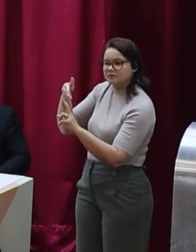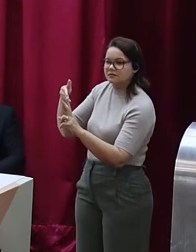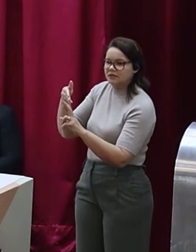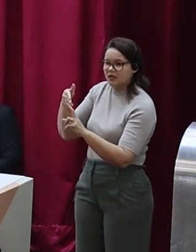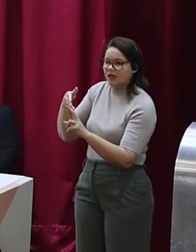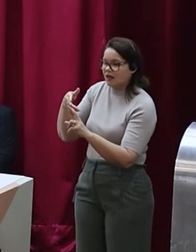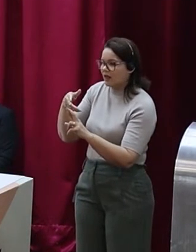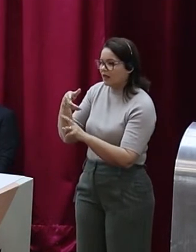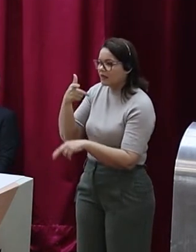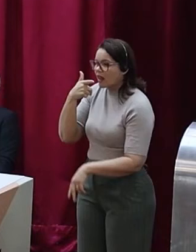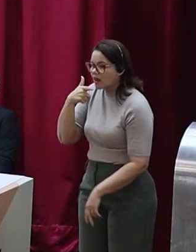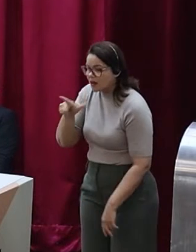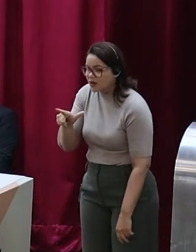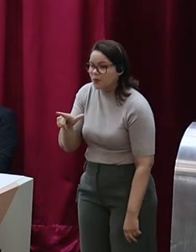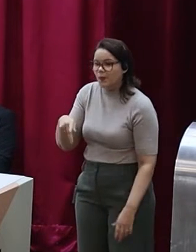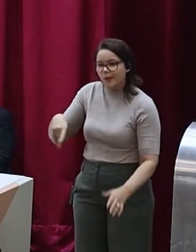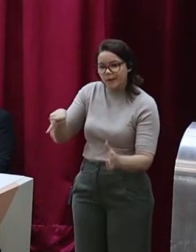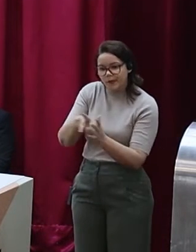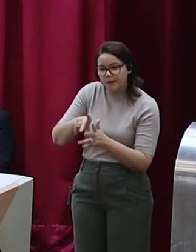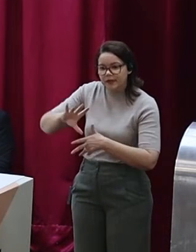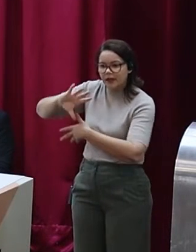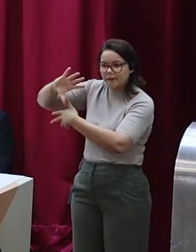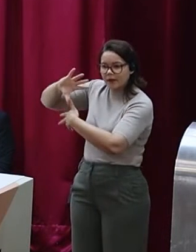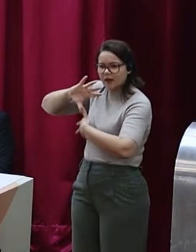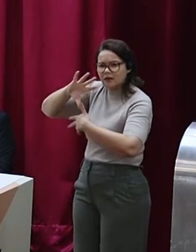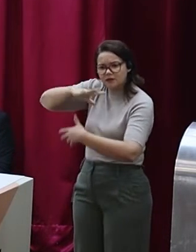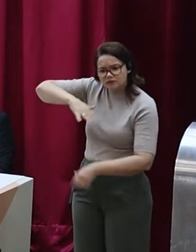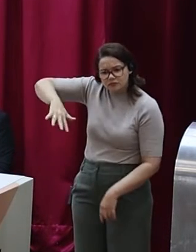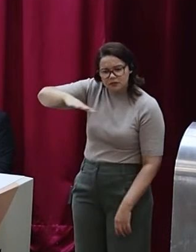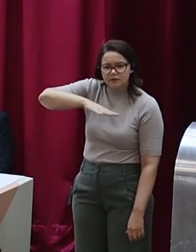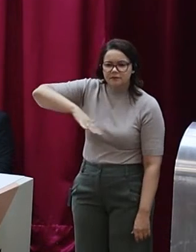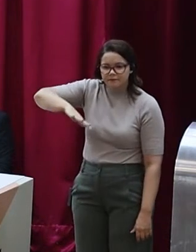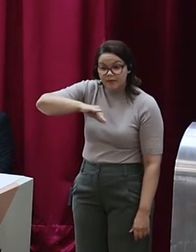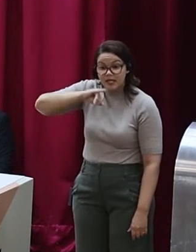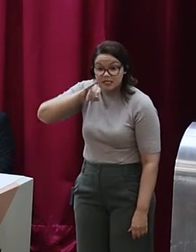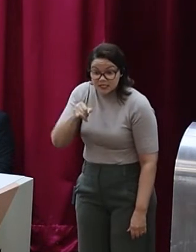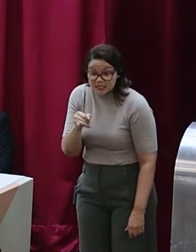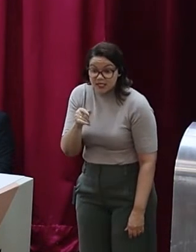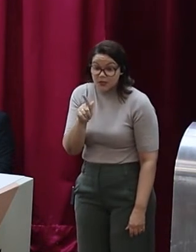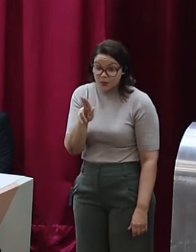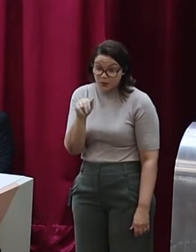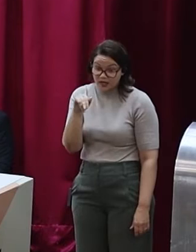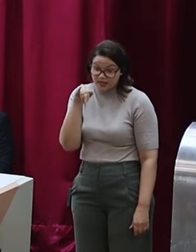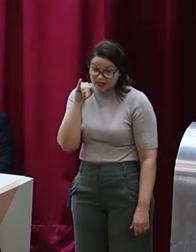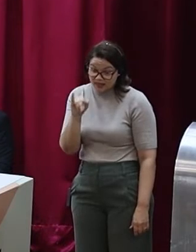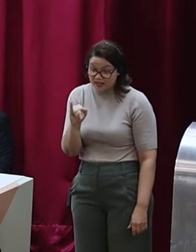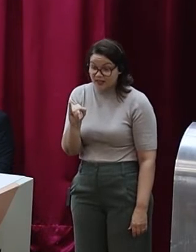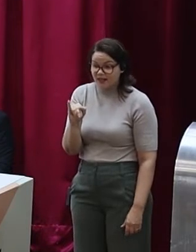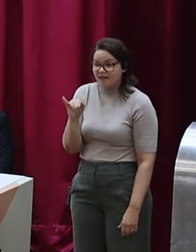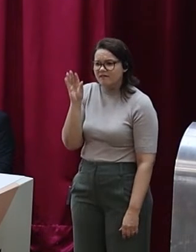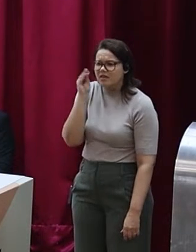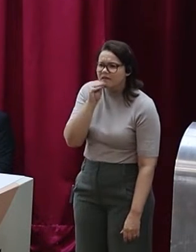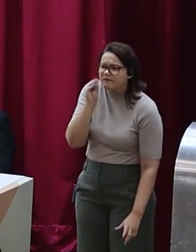Lenguas propias de América. Si el guaraní se debilita, va bajando el volumen de hablantes,